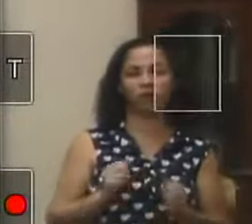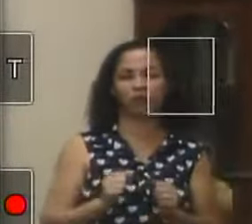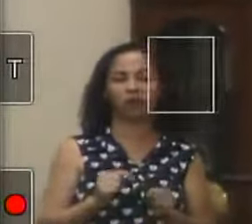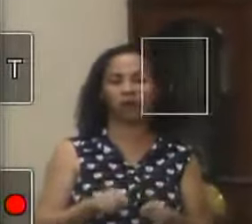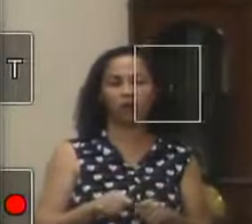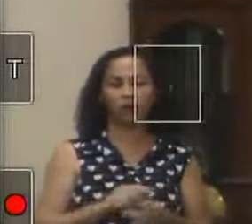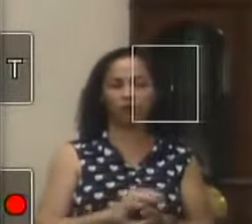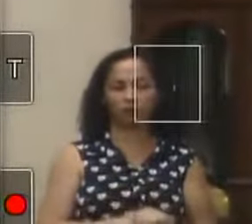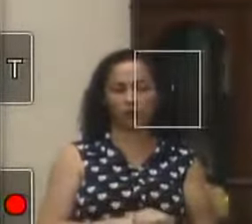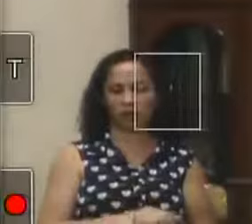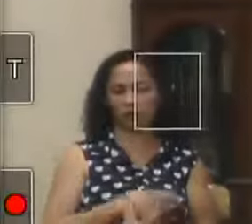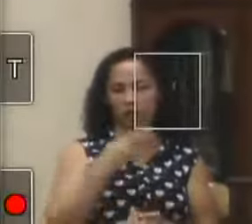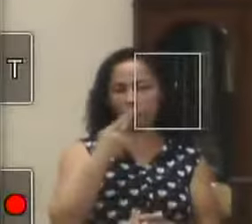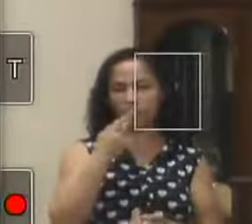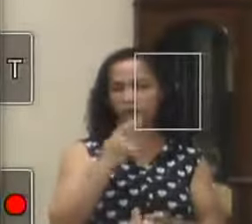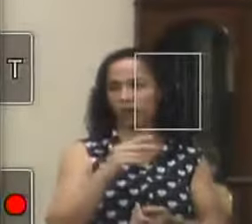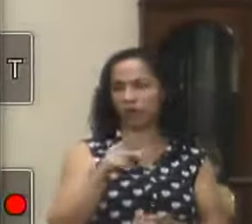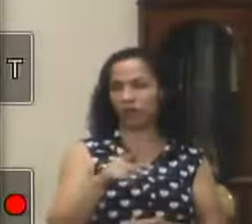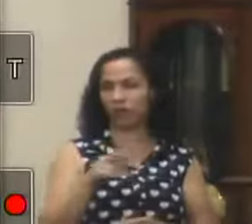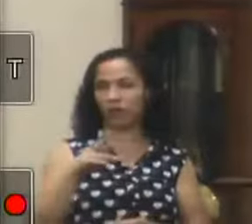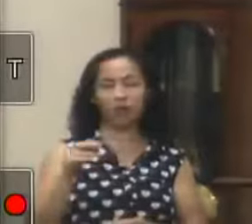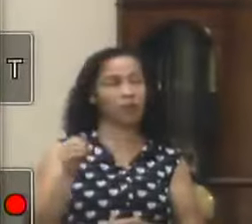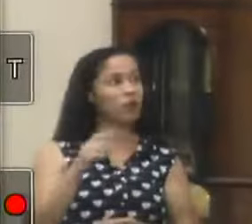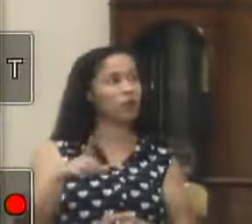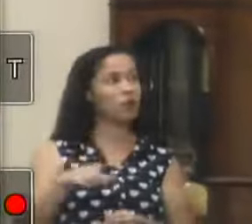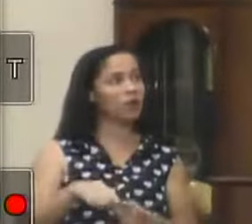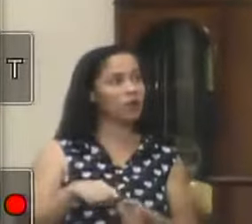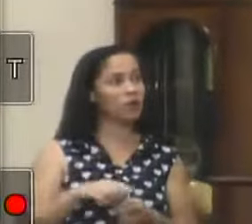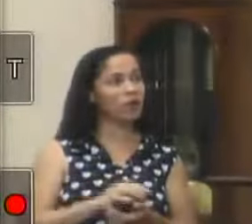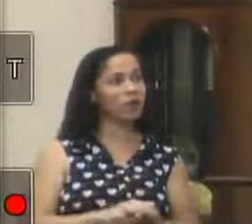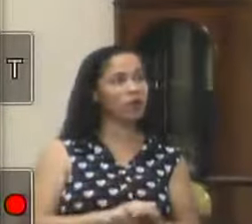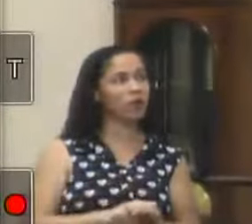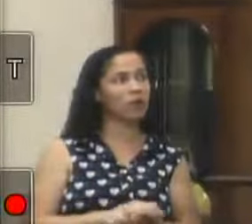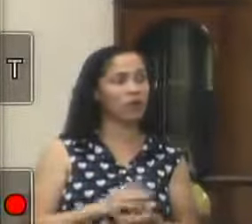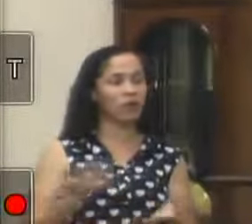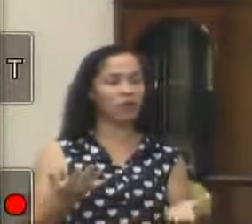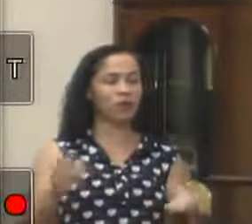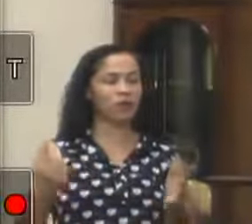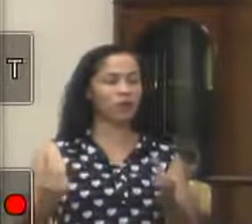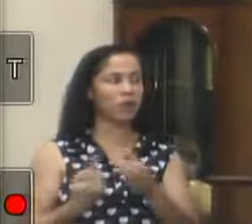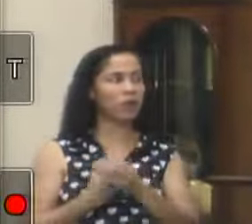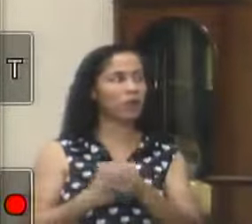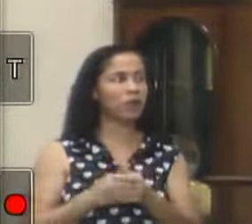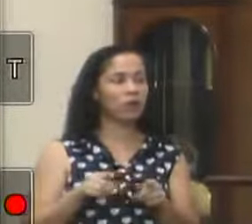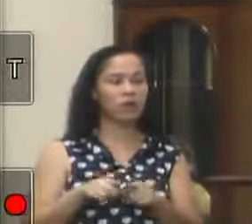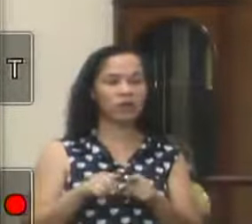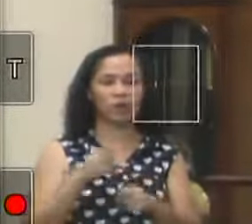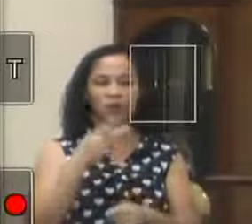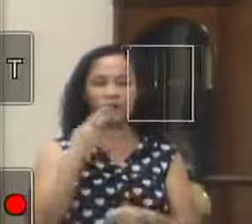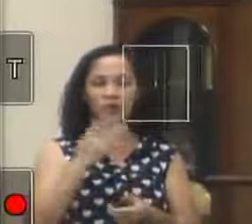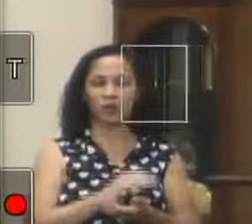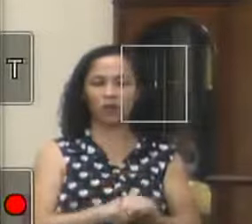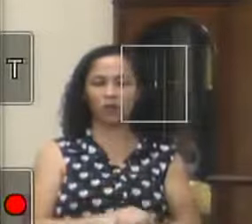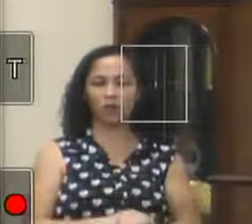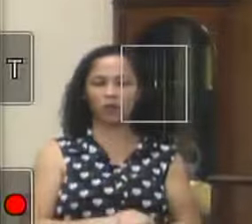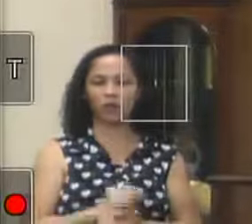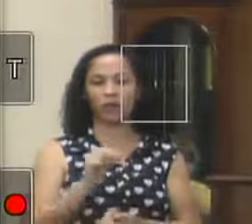interpelado, né, vereador Rafael, mas eu deixei para estar falando aqui na tribuna, com relação à sua